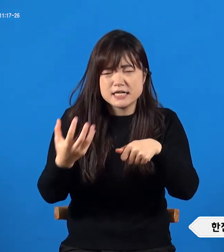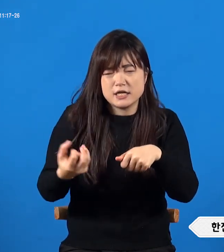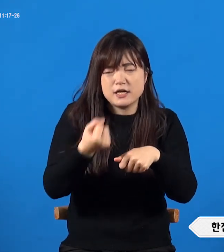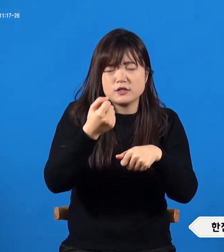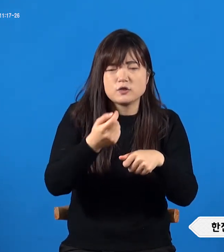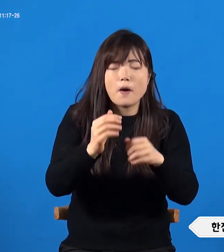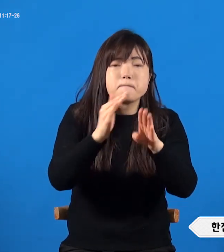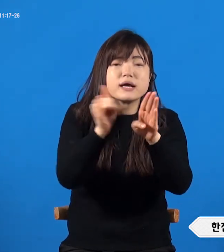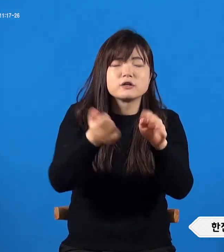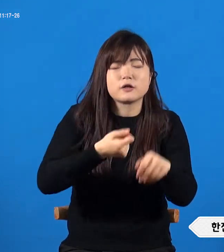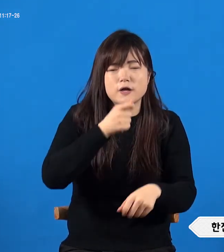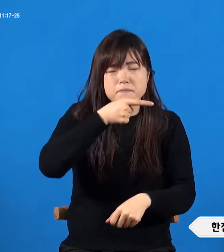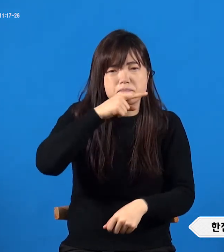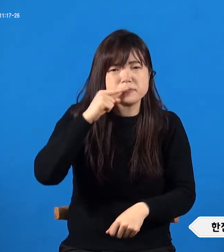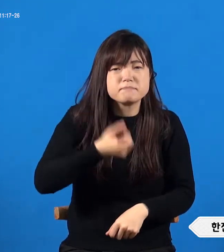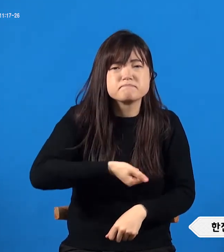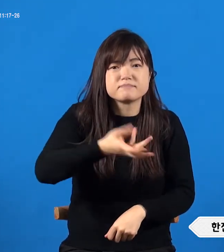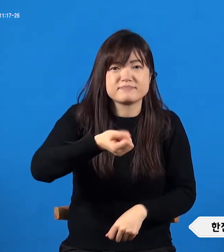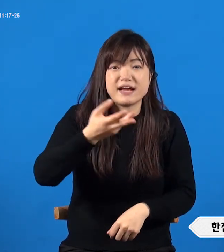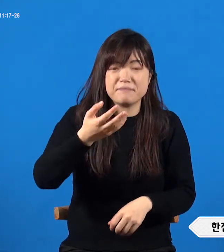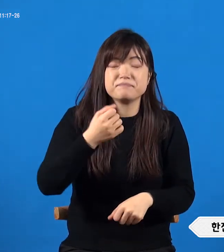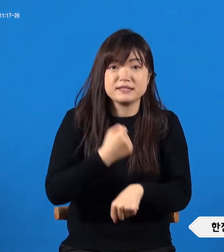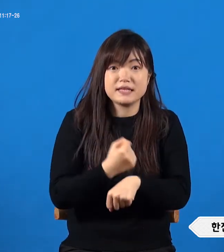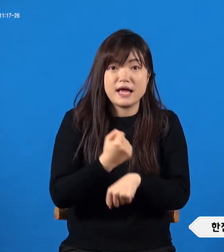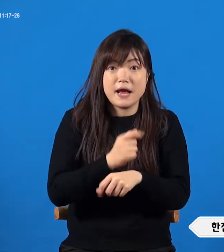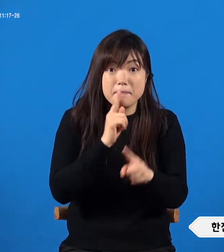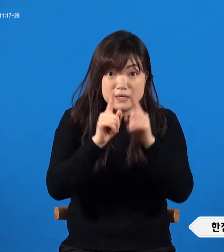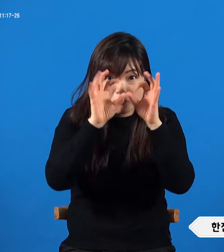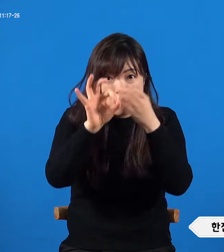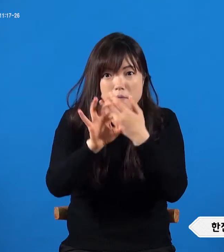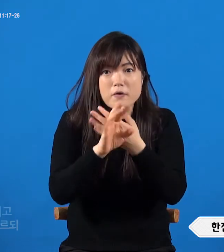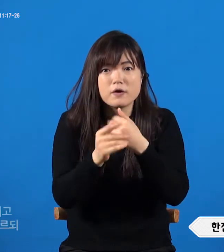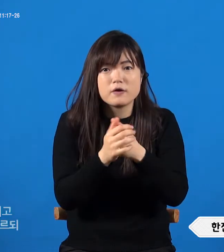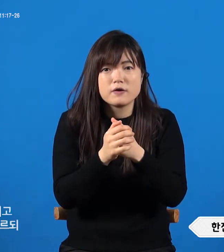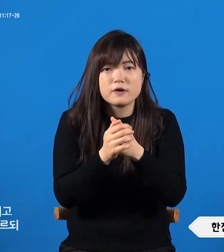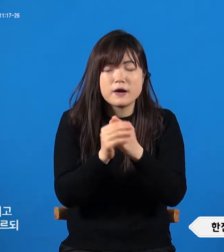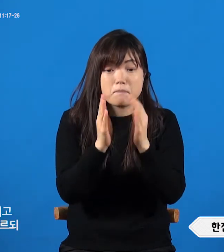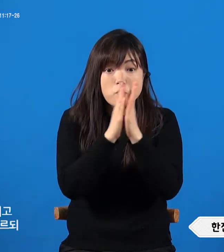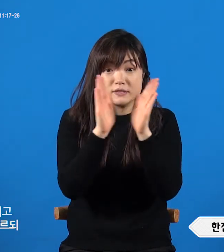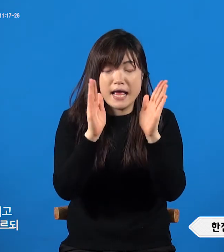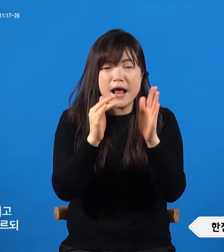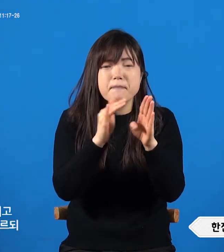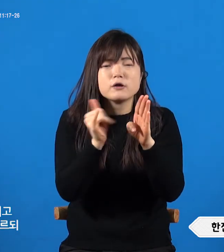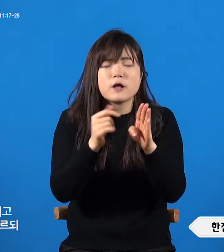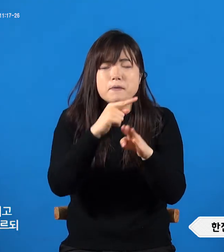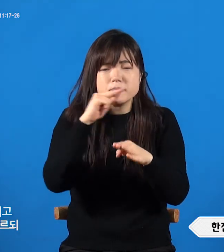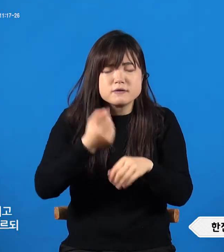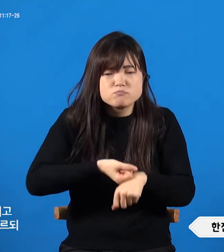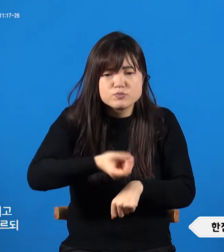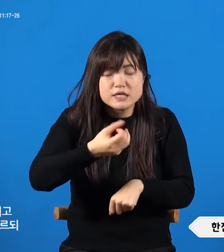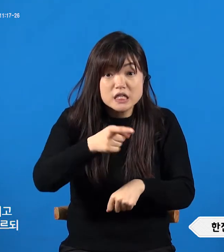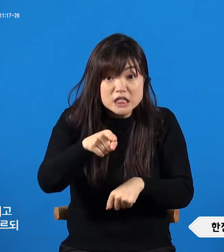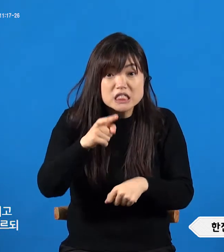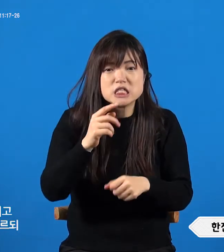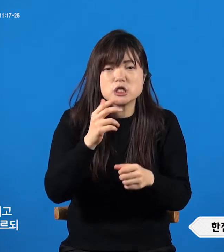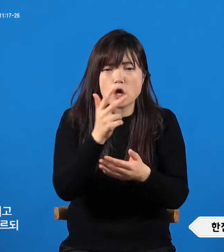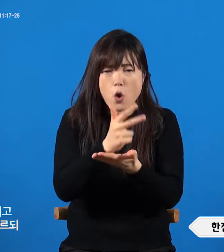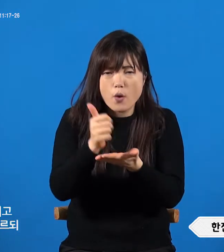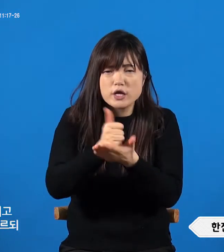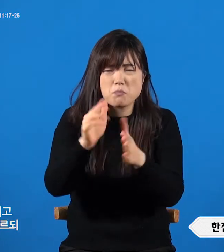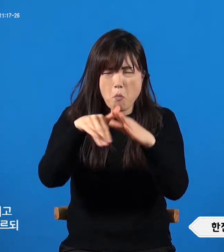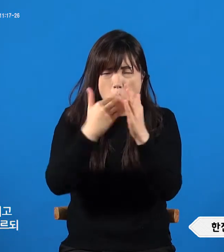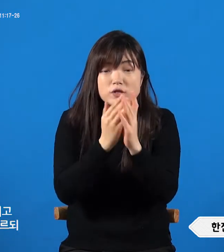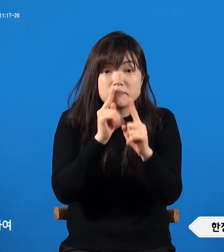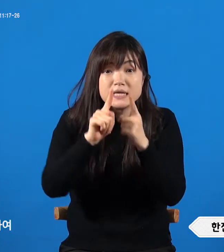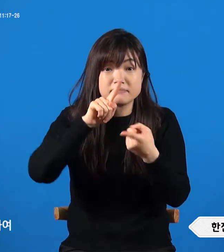뿌립니다. 출애굽기 24장 8절에 보면 모세가 그 피를 가지고 백성에게 뿌리며 이르되 이는 여호와께서